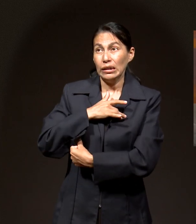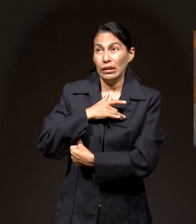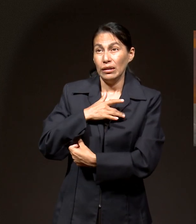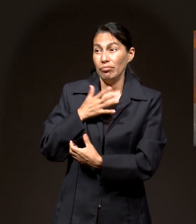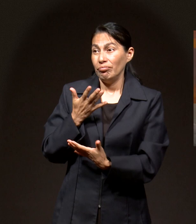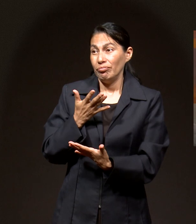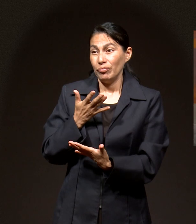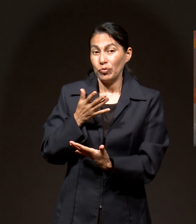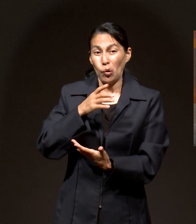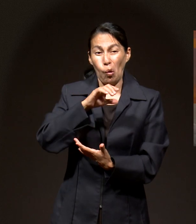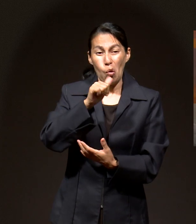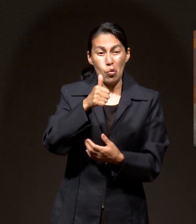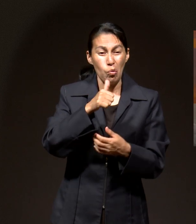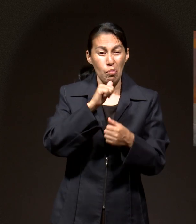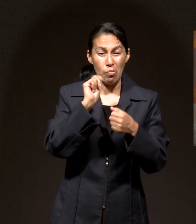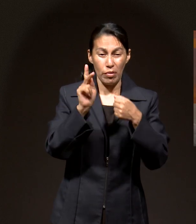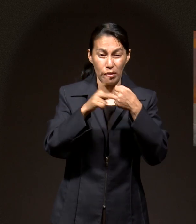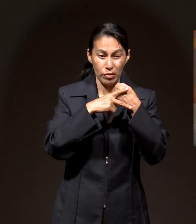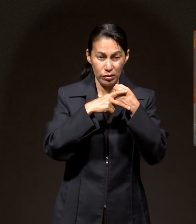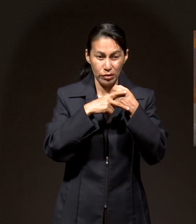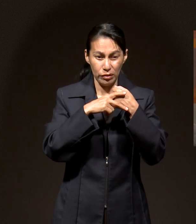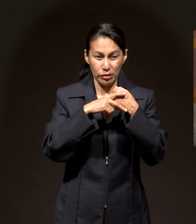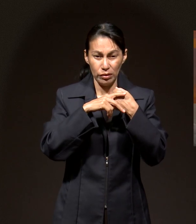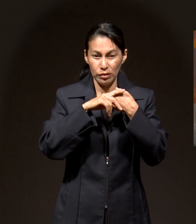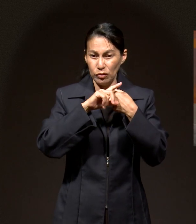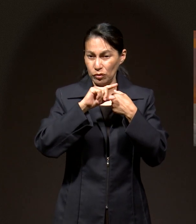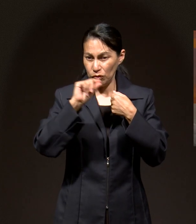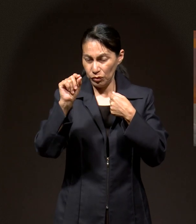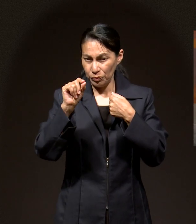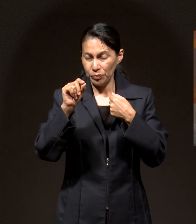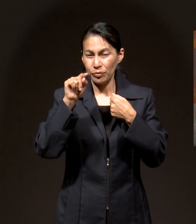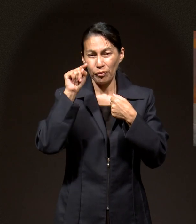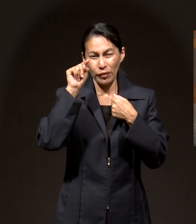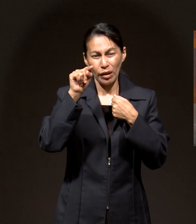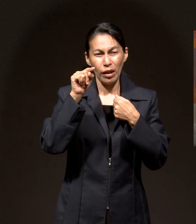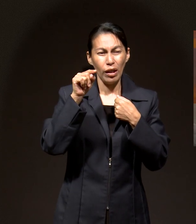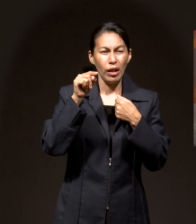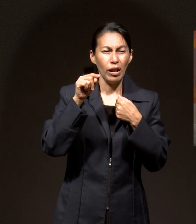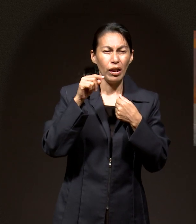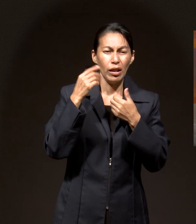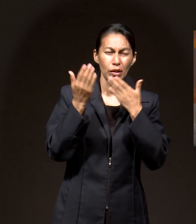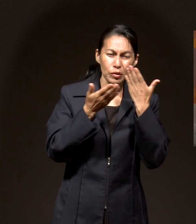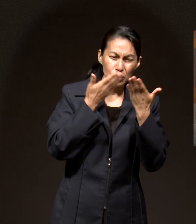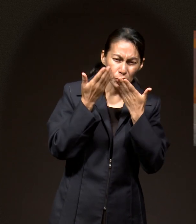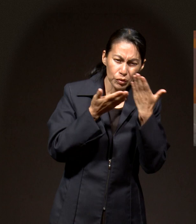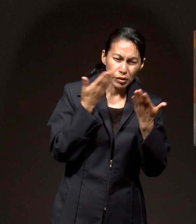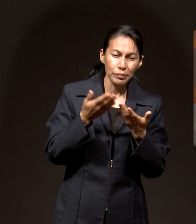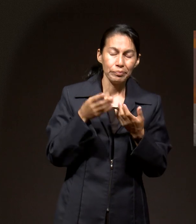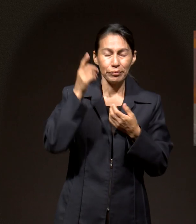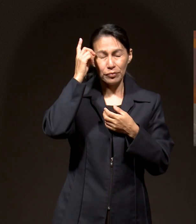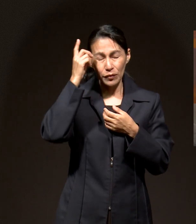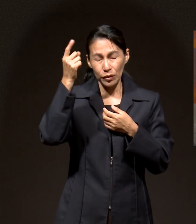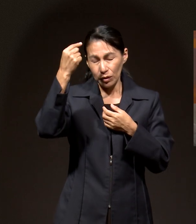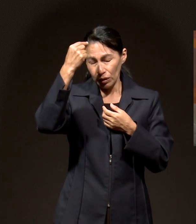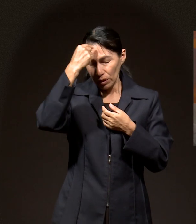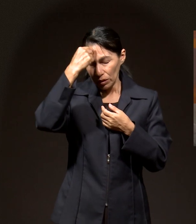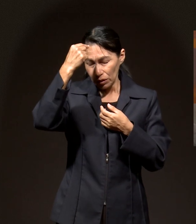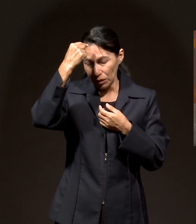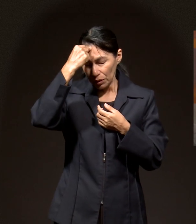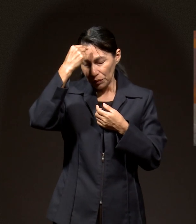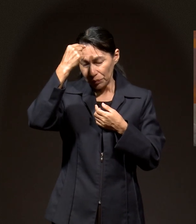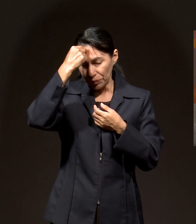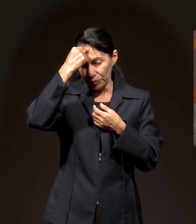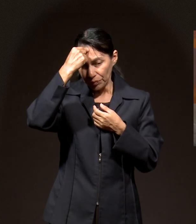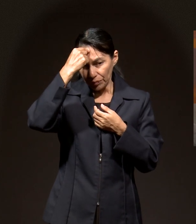de salir del país para hacer una especialidad médica, ¿verdad? Creo que cuando Dios pone